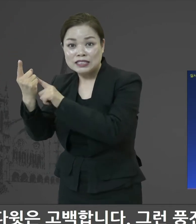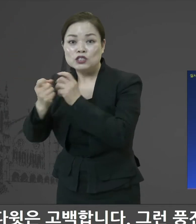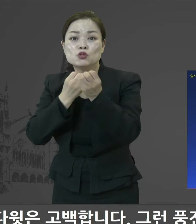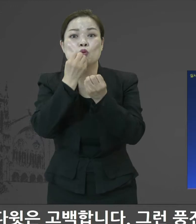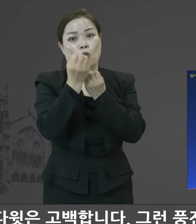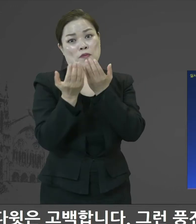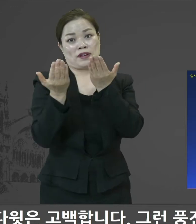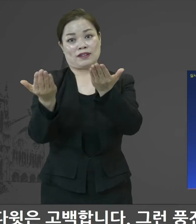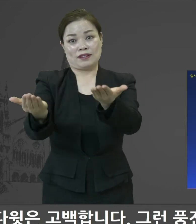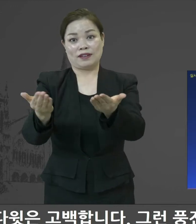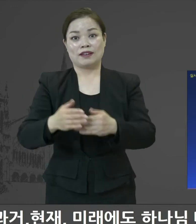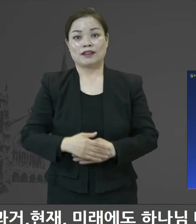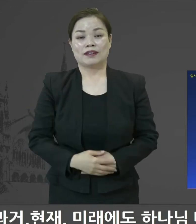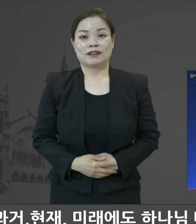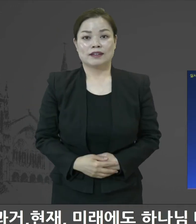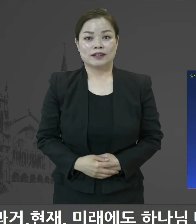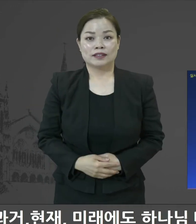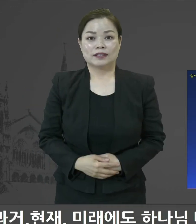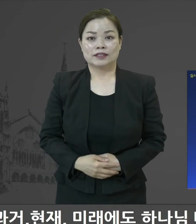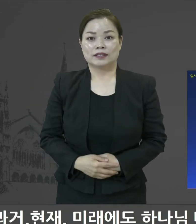것입니다.